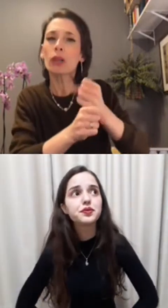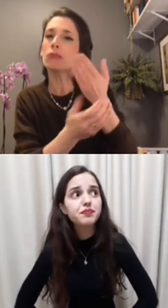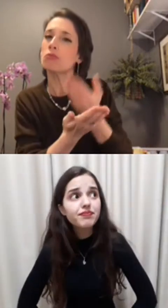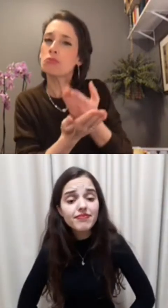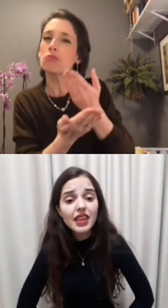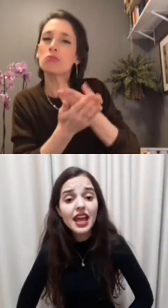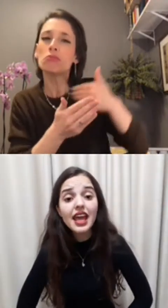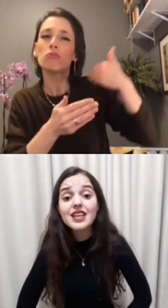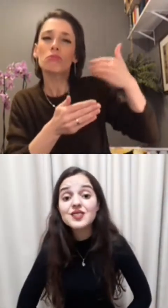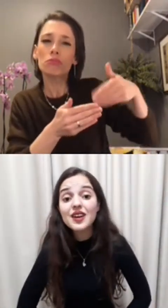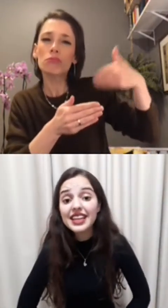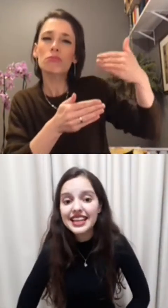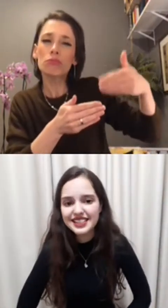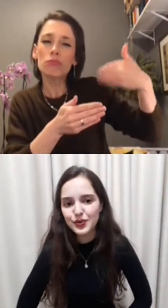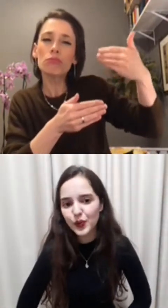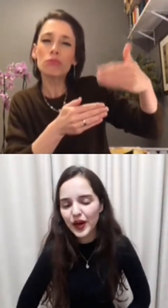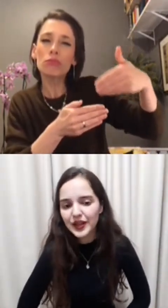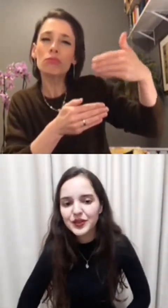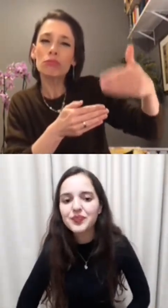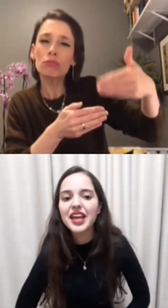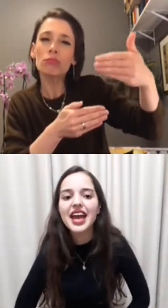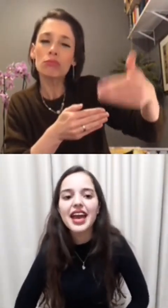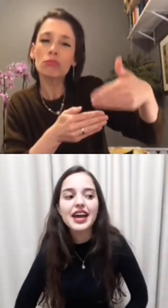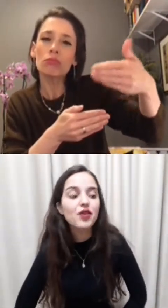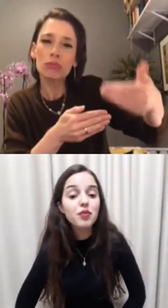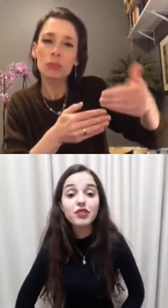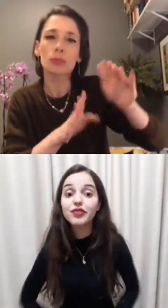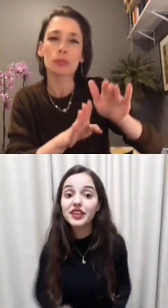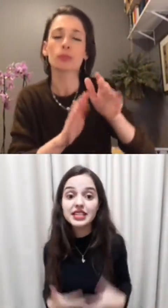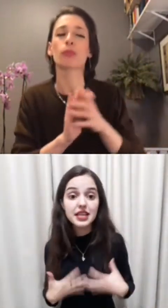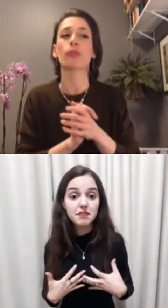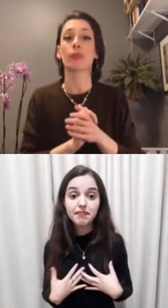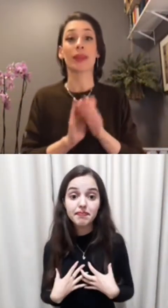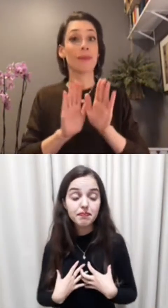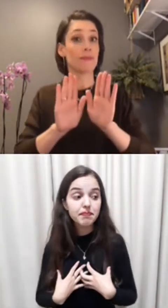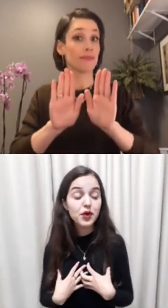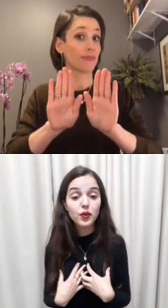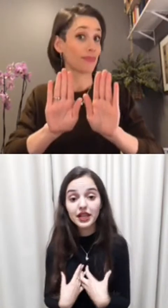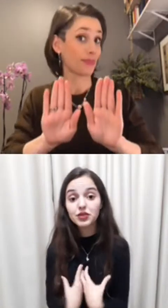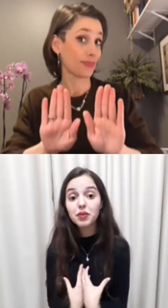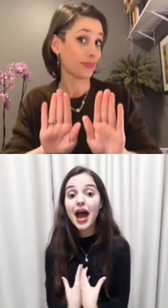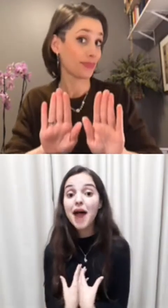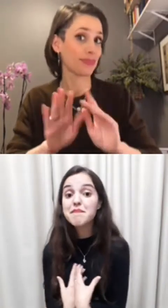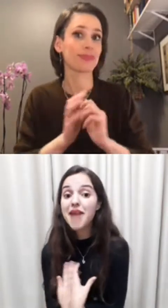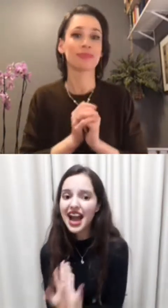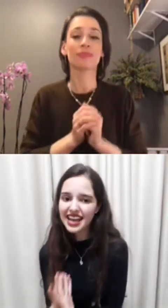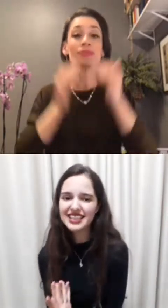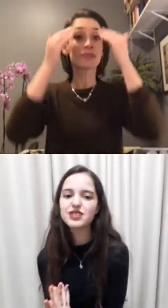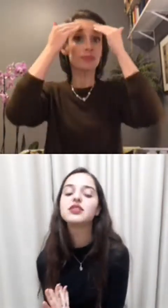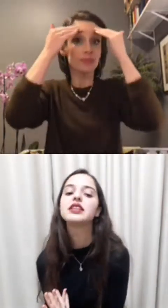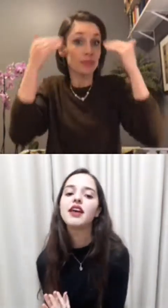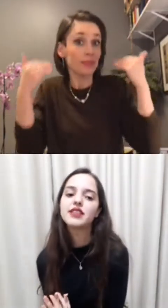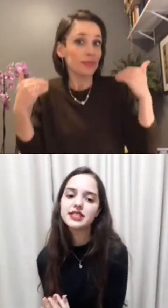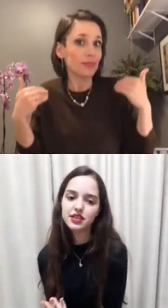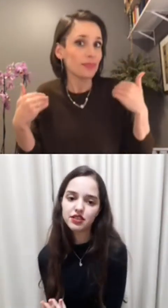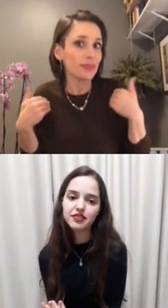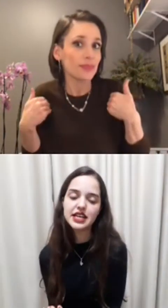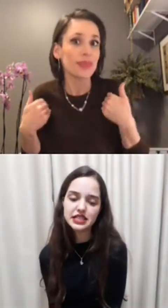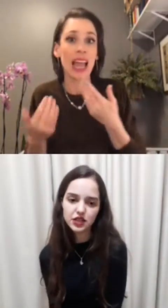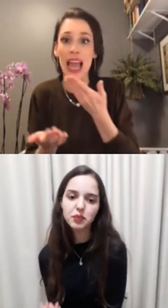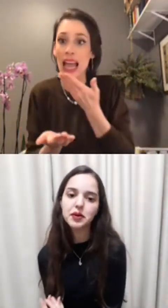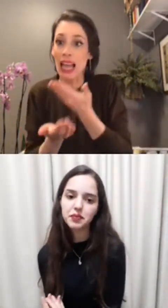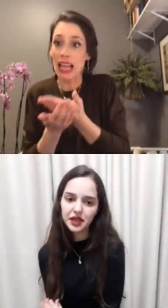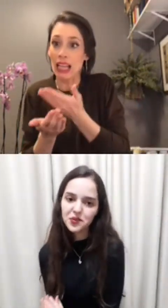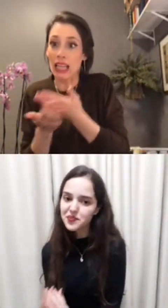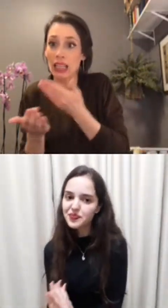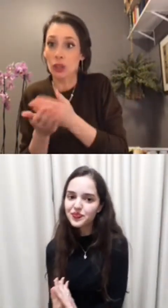surdos. Só que nesse um ano, como eu fui assim procurando a mais do que estava sendo oferecido